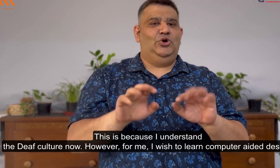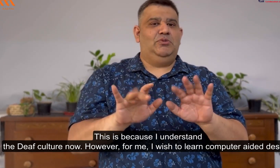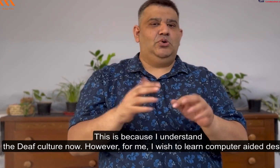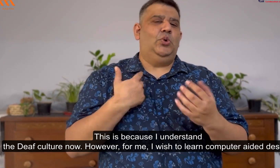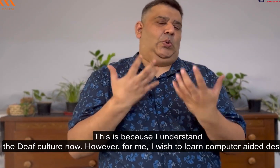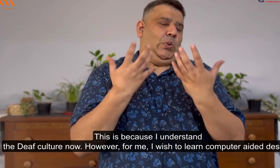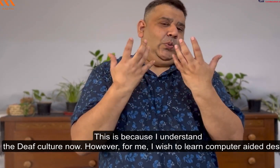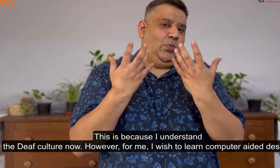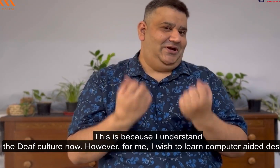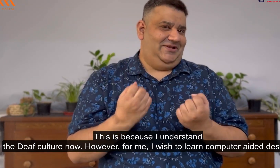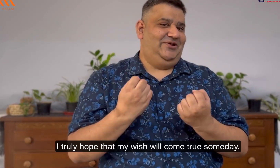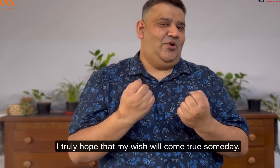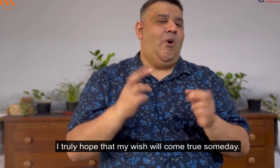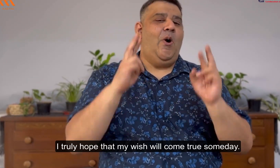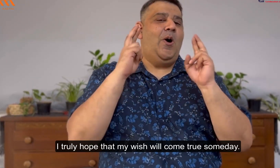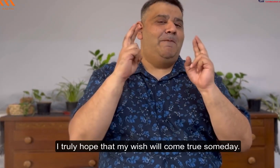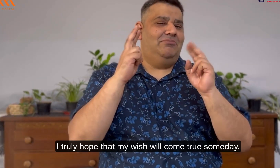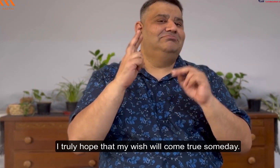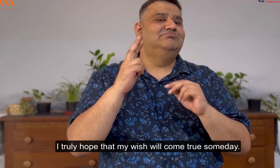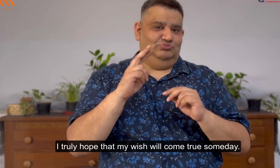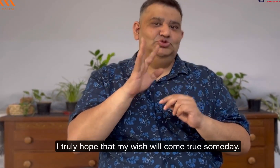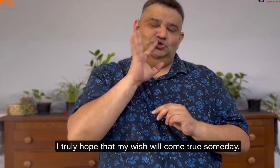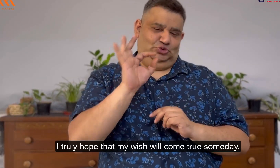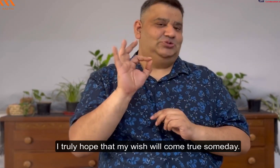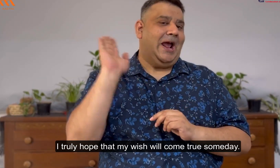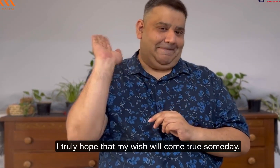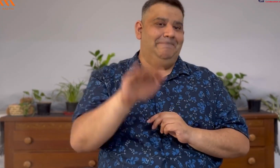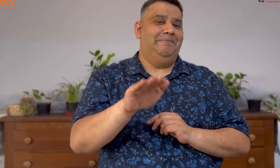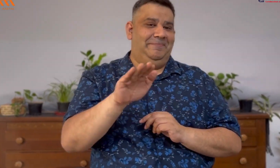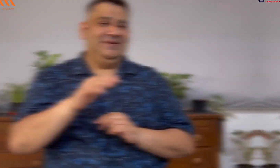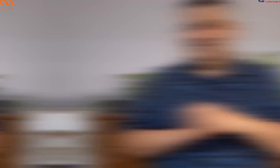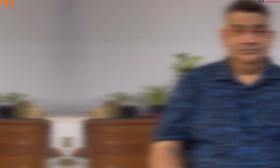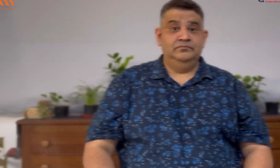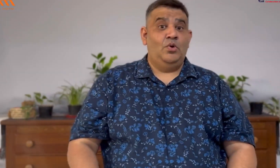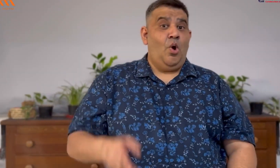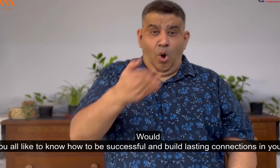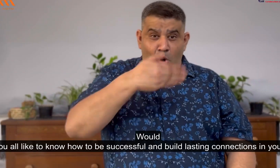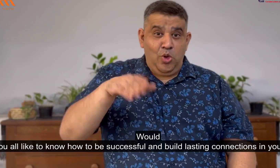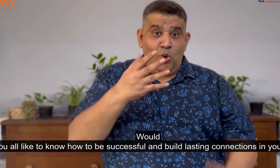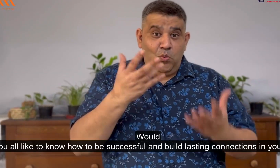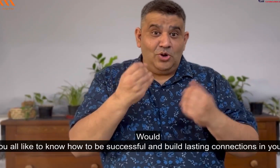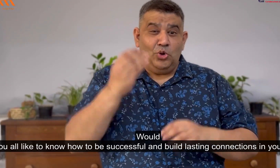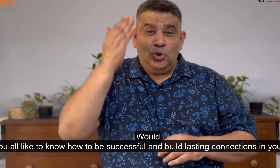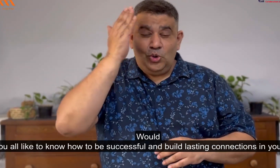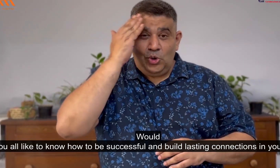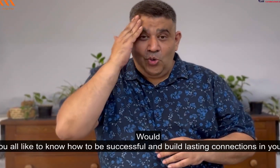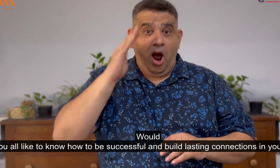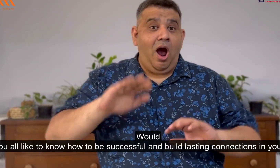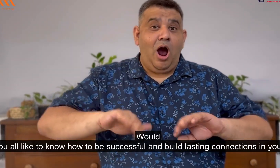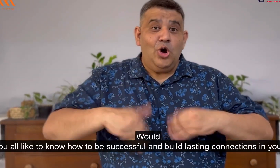सीखना चाहता हूँ। मुझे सचमुच उम्मीद है कि मेरी इच्छा किसी दिन पूरी होगी।